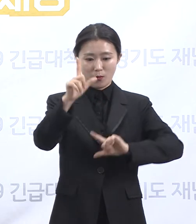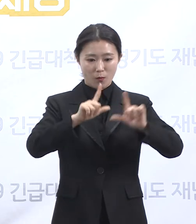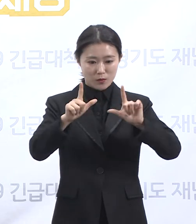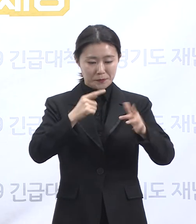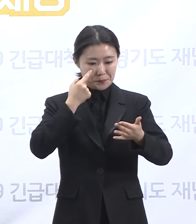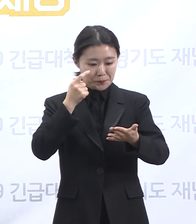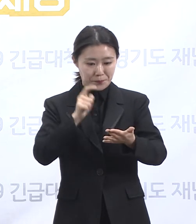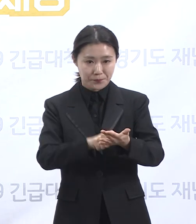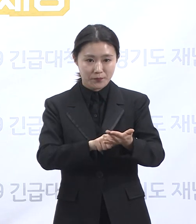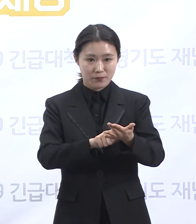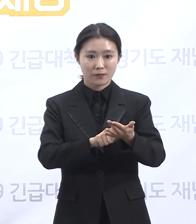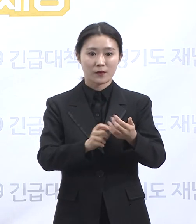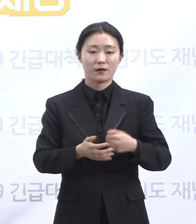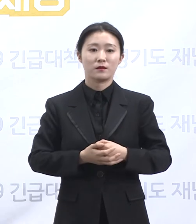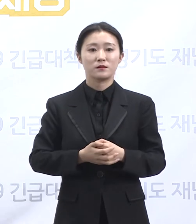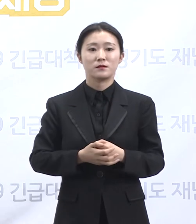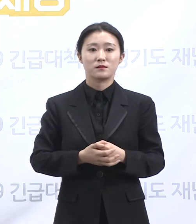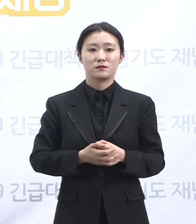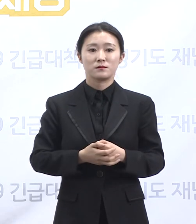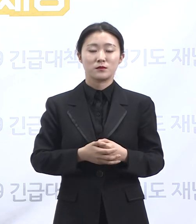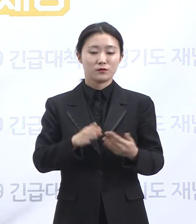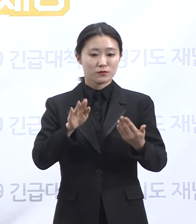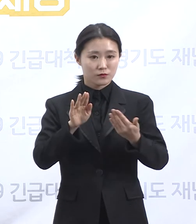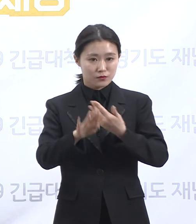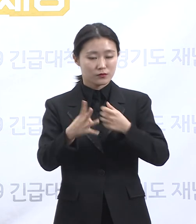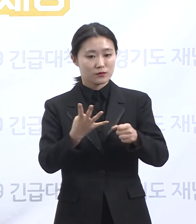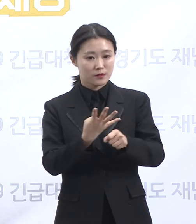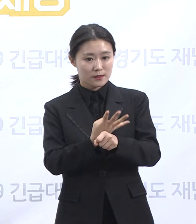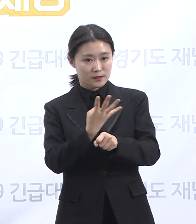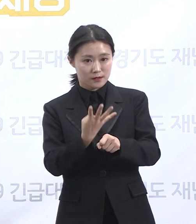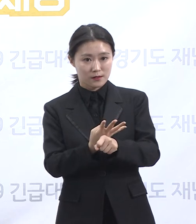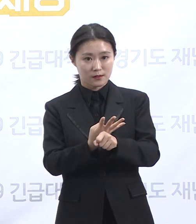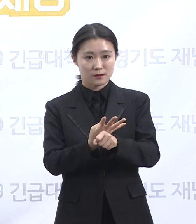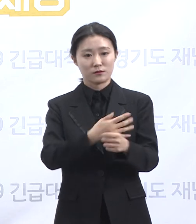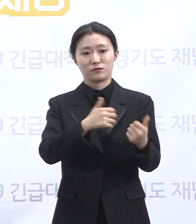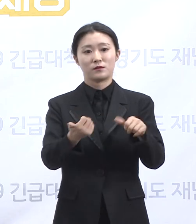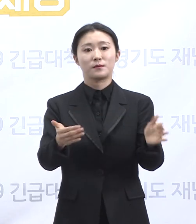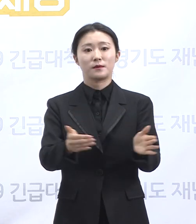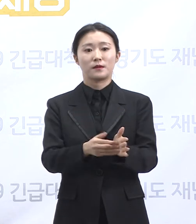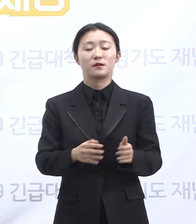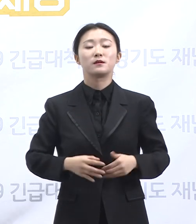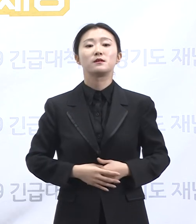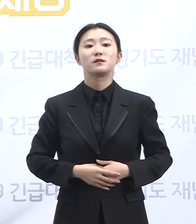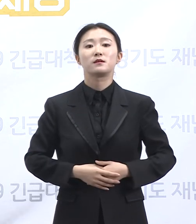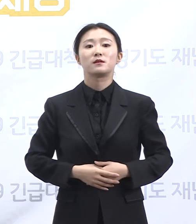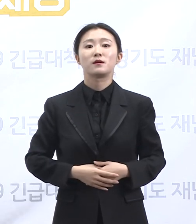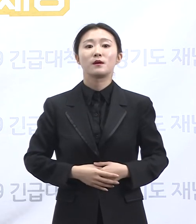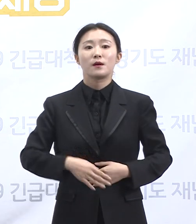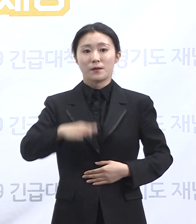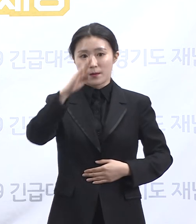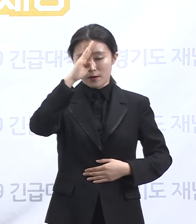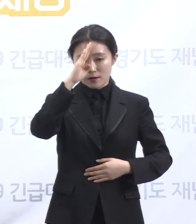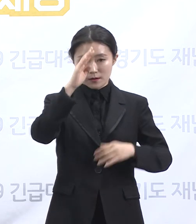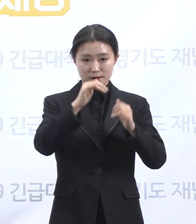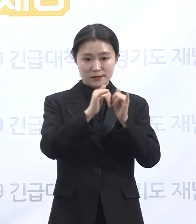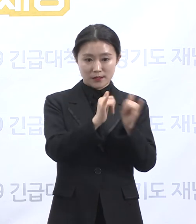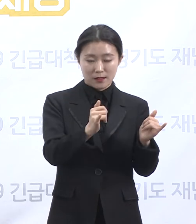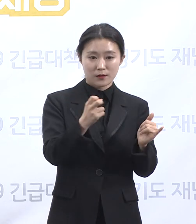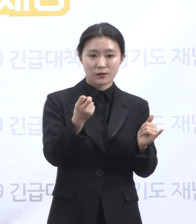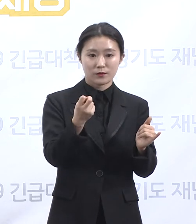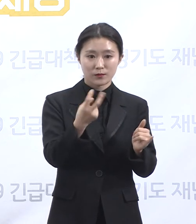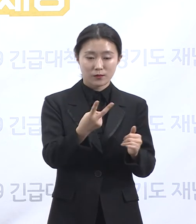확진 판정을 받으셨습니다. 현재 베스트케어 요양원 입원 병동의 환자와 의료진에 대한 전수조사를